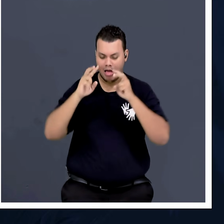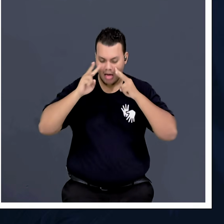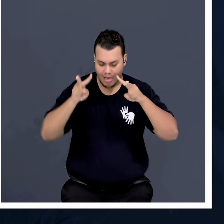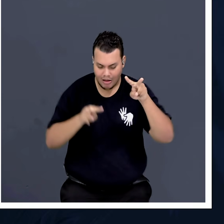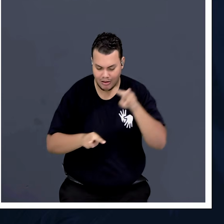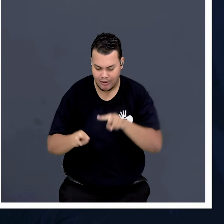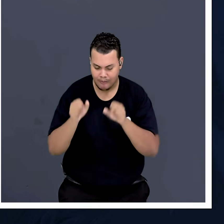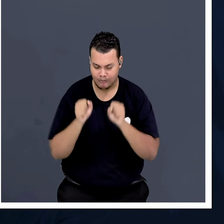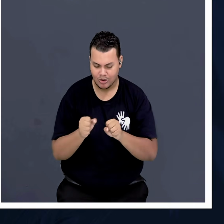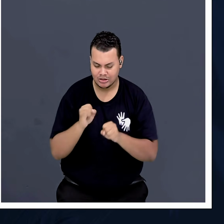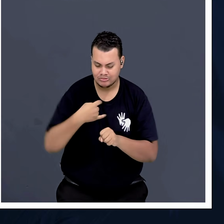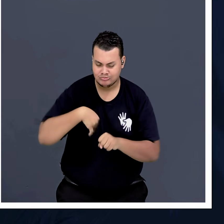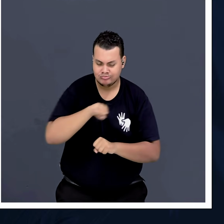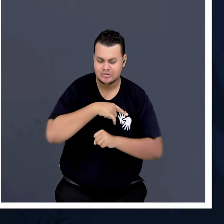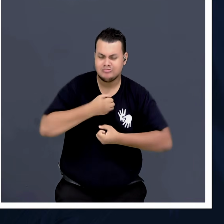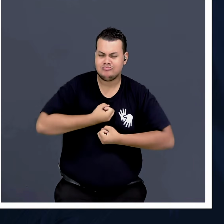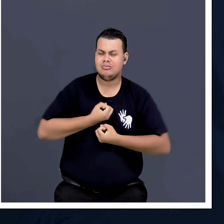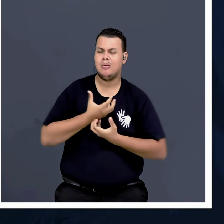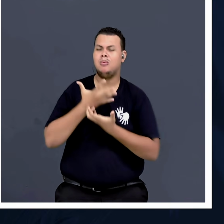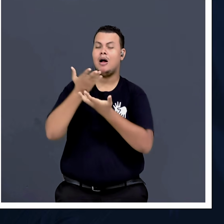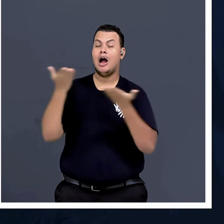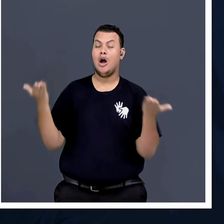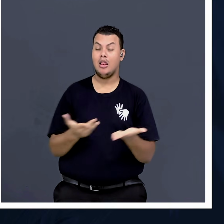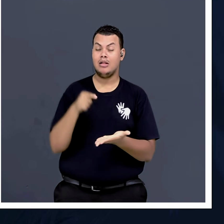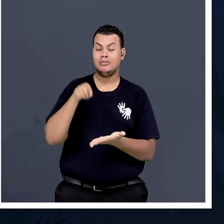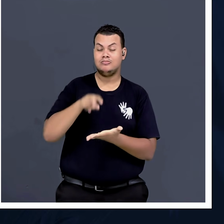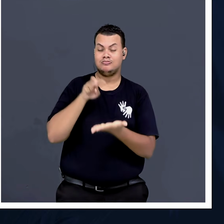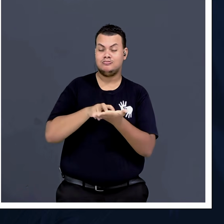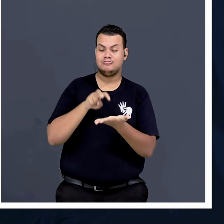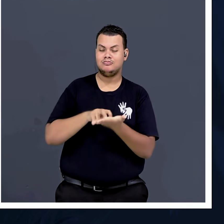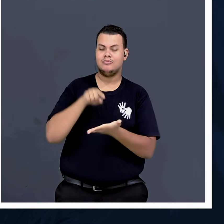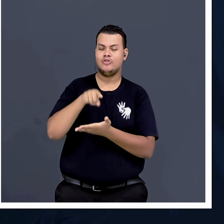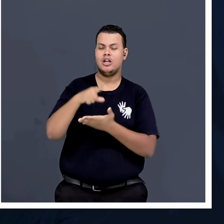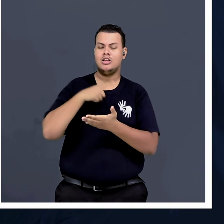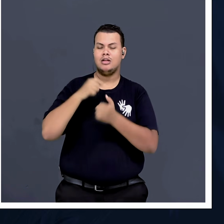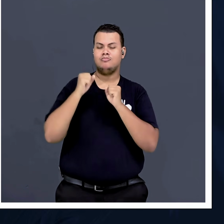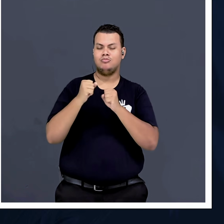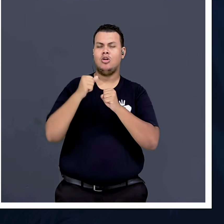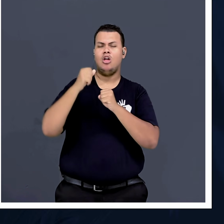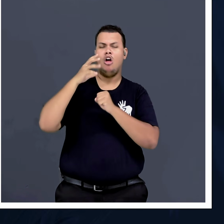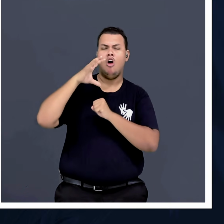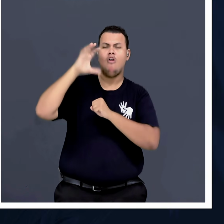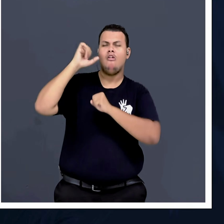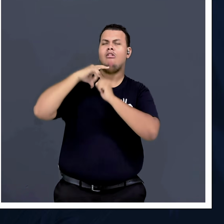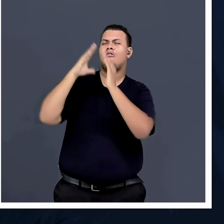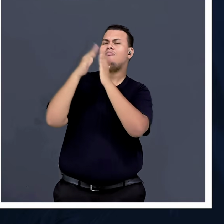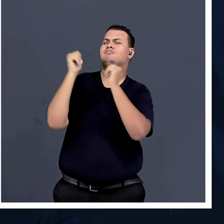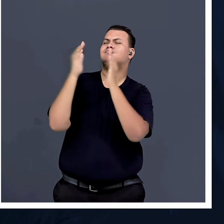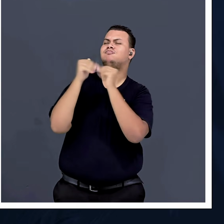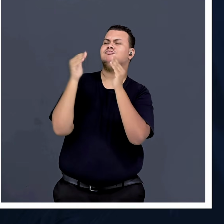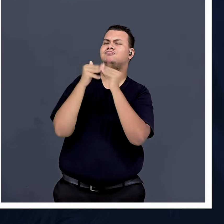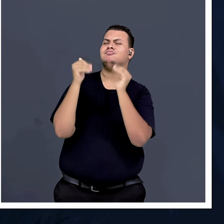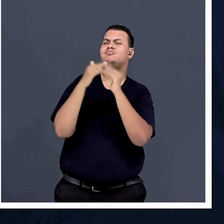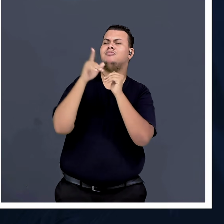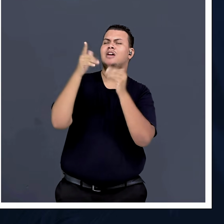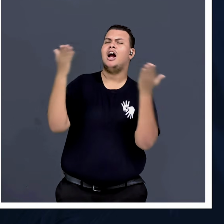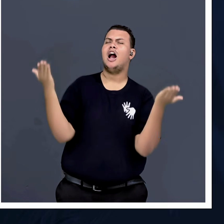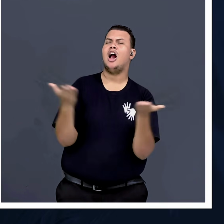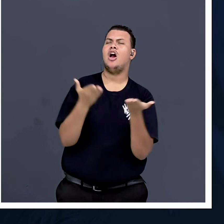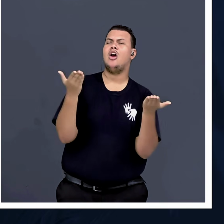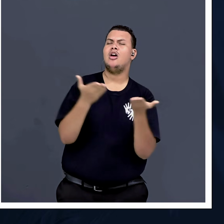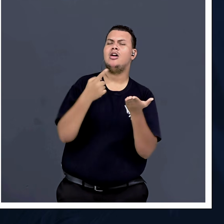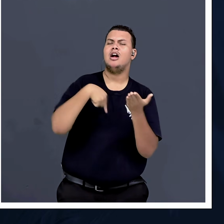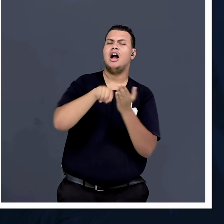ouvidos. E nesta manhã, neste lugar, o Senhor ouve o nosso clamor. Ah, Senhor, nos leva a